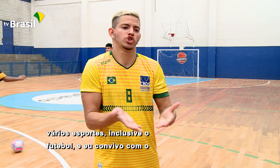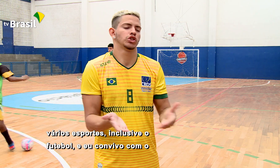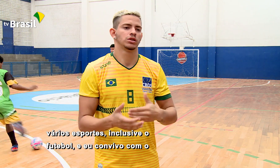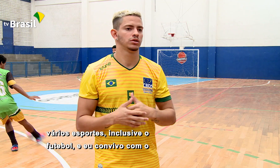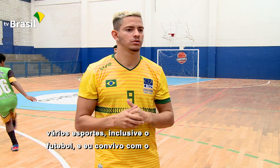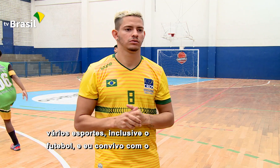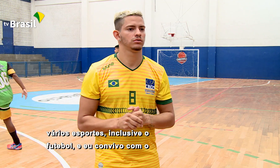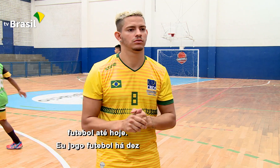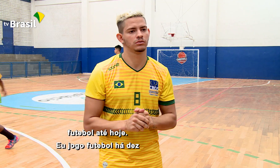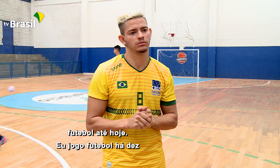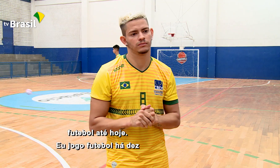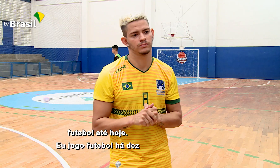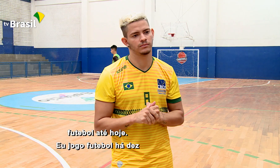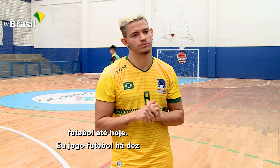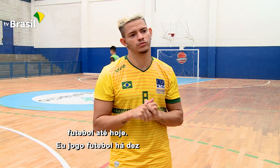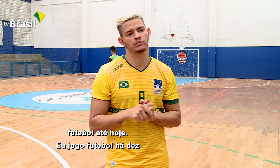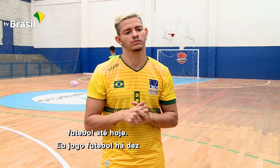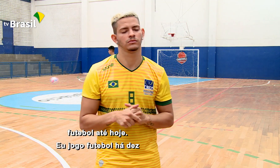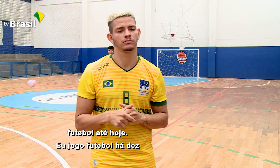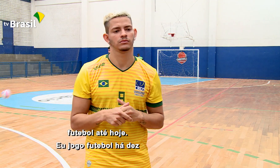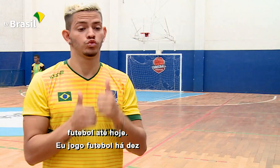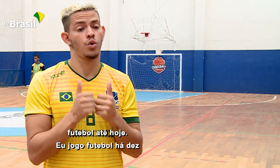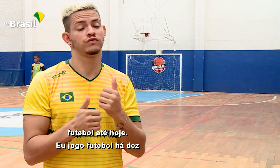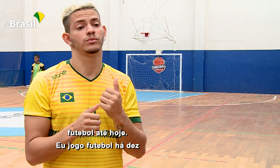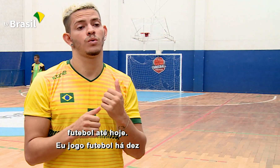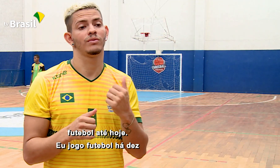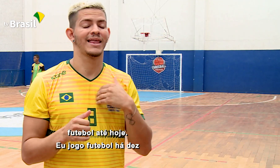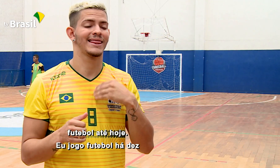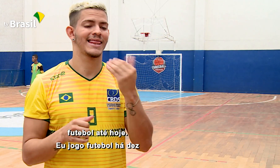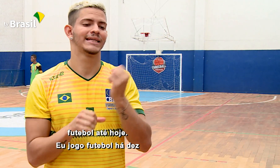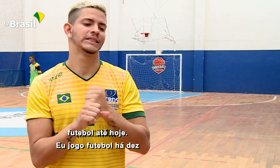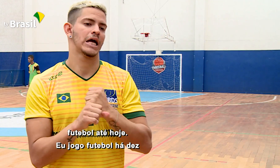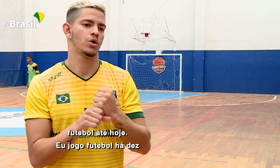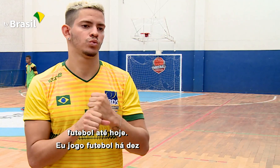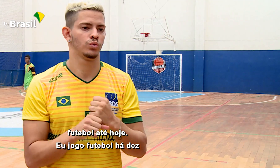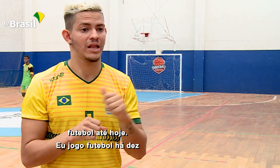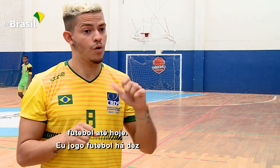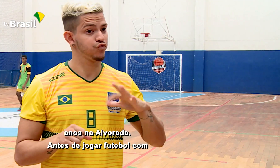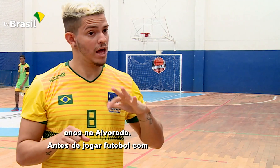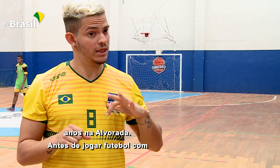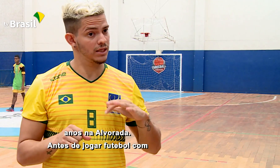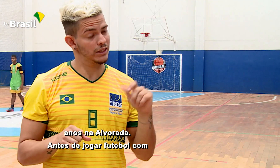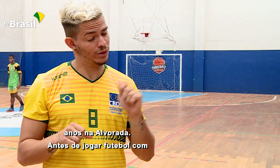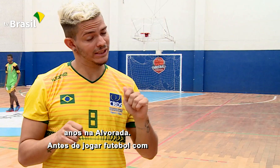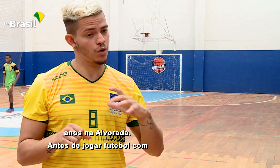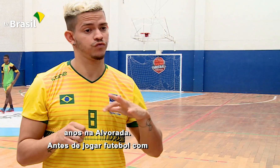E eu convivo com o futebol até hoje. Eu jogo futebol há 10 anos na